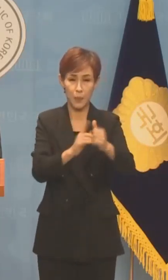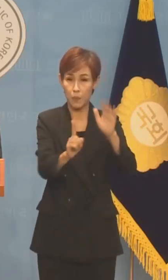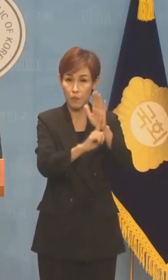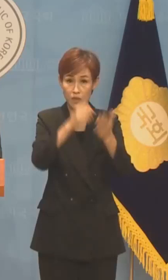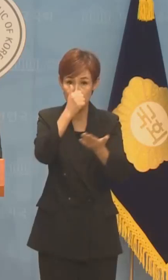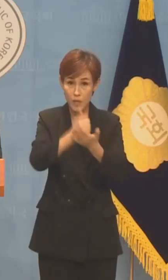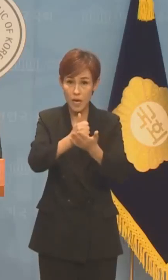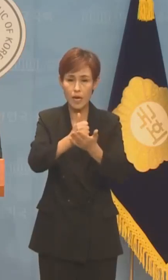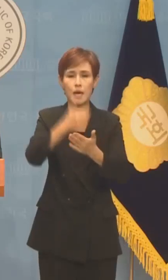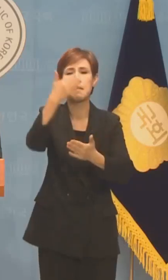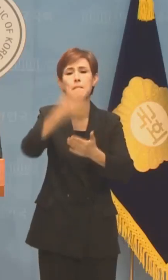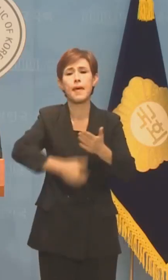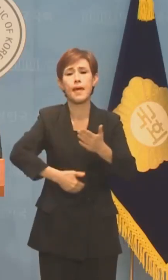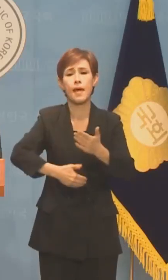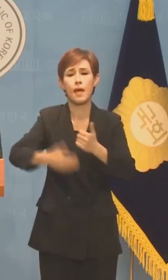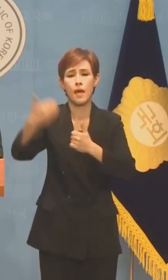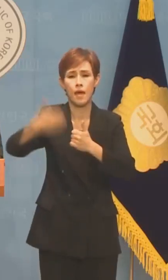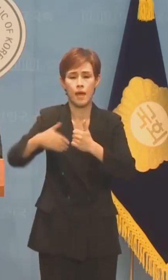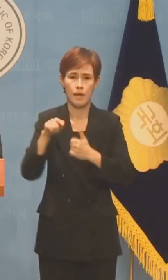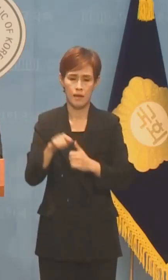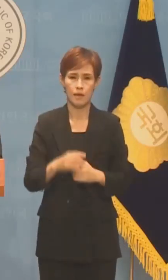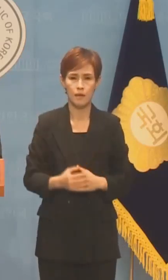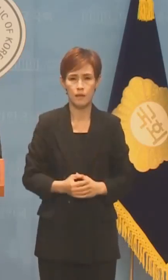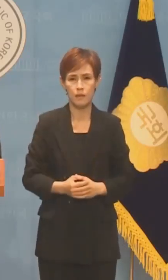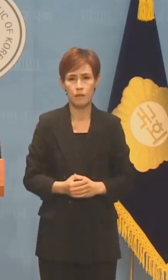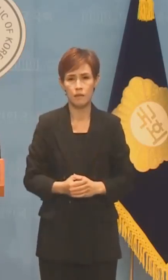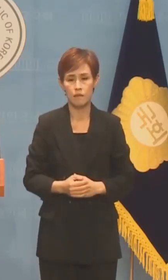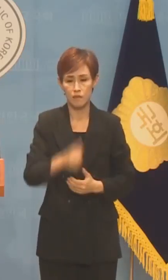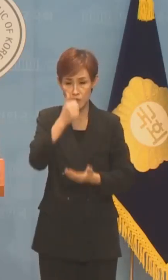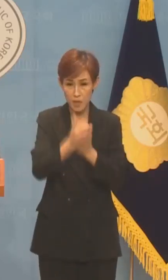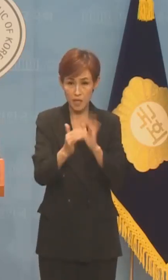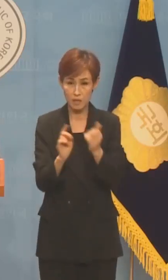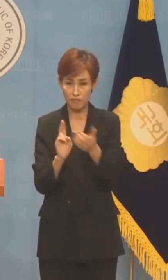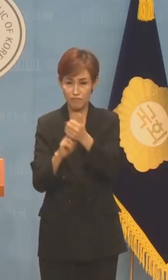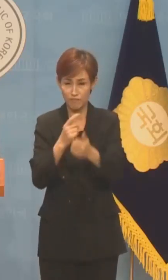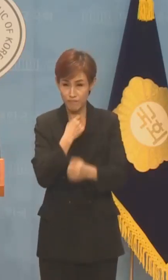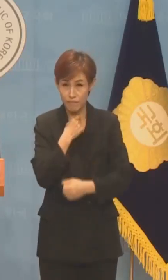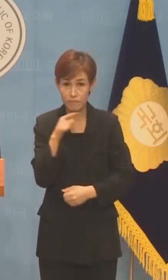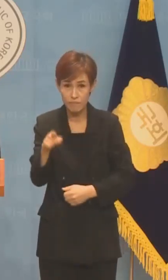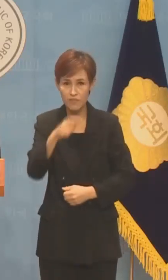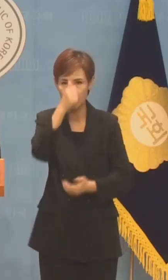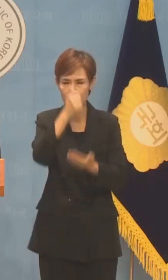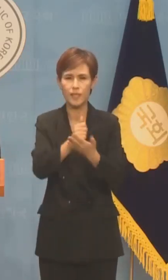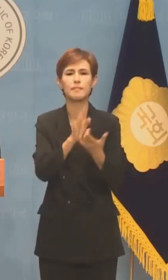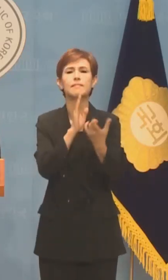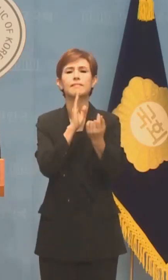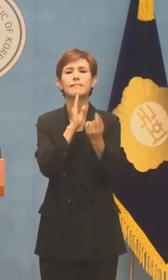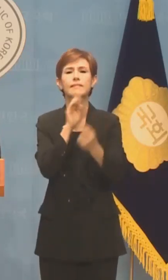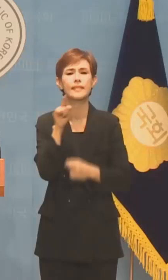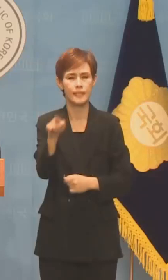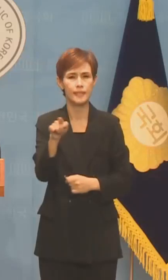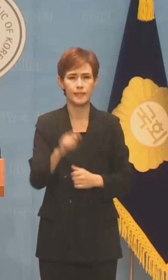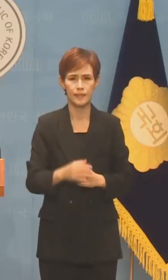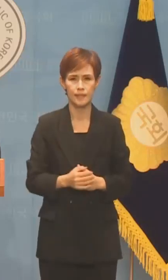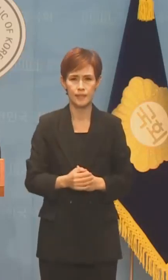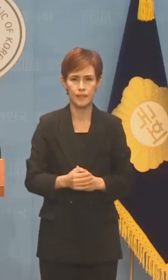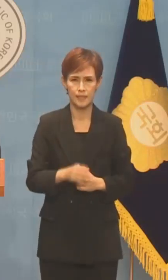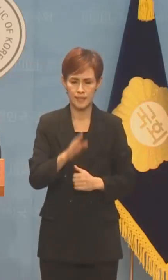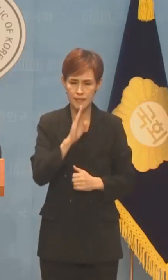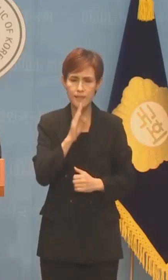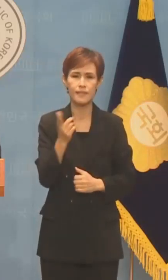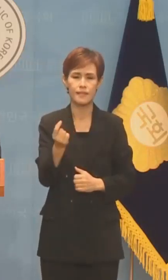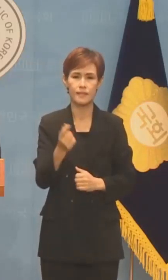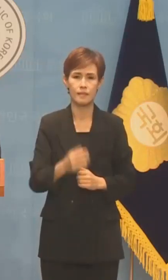선동죄를 제외하자는 것입니다. 범인이 숨기려는 것이 바로 범죄의 핵심 증거이고